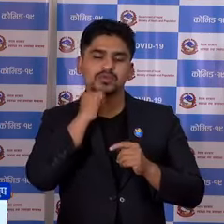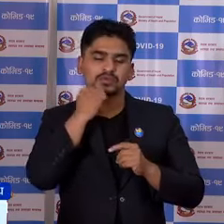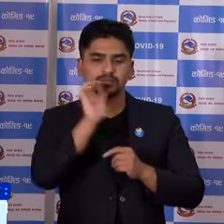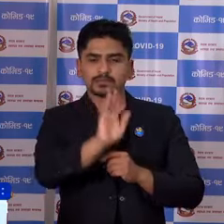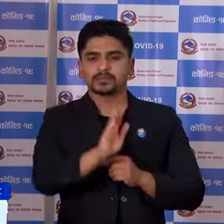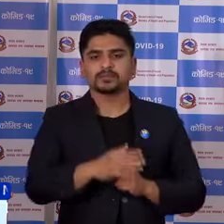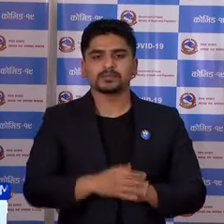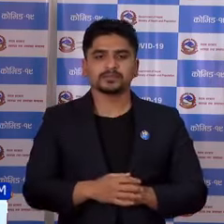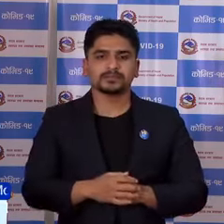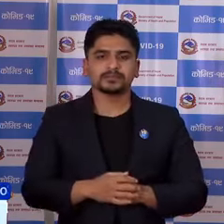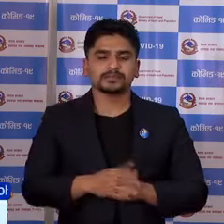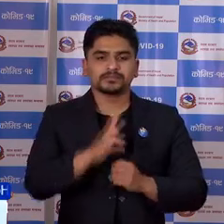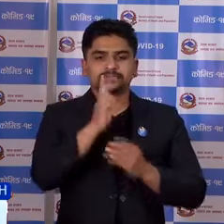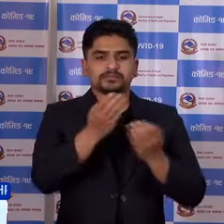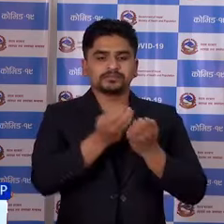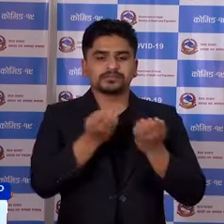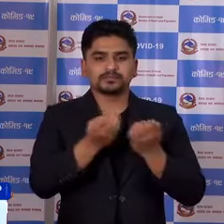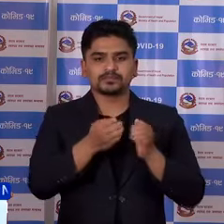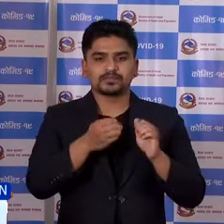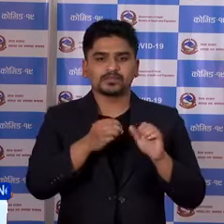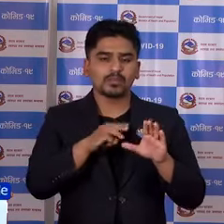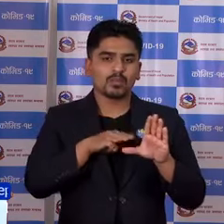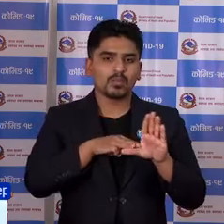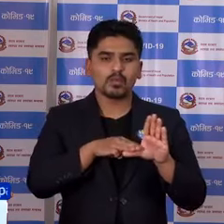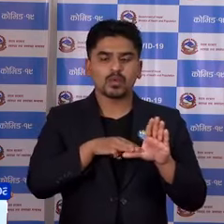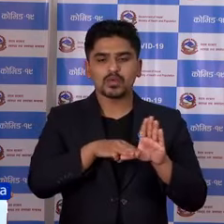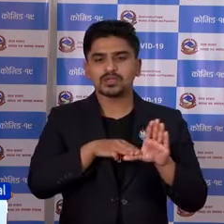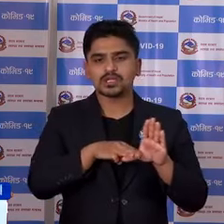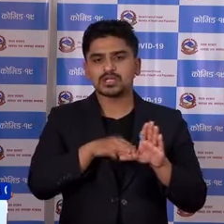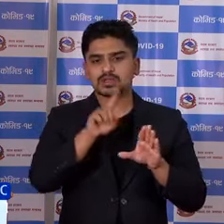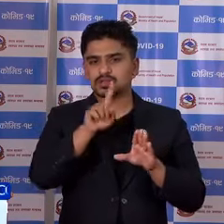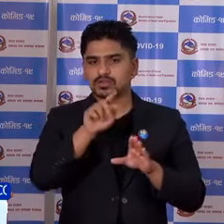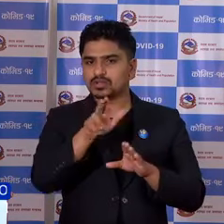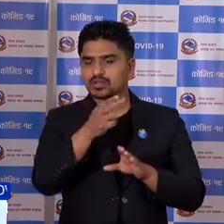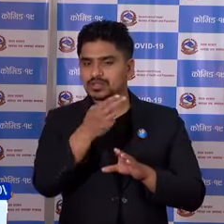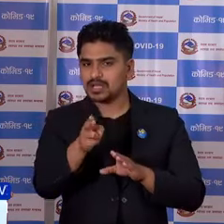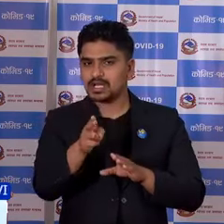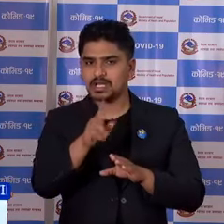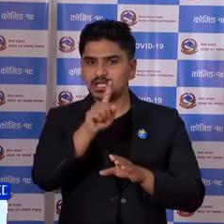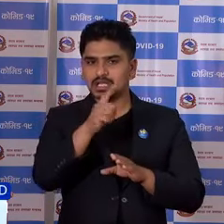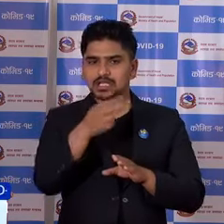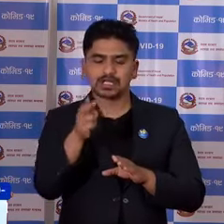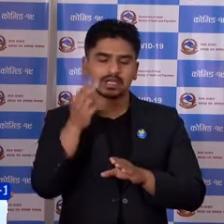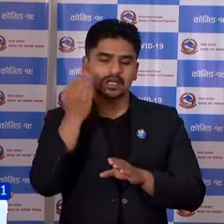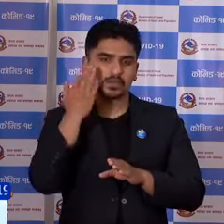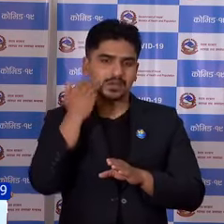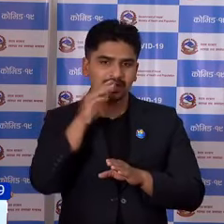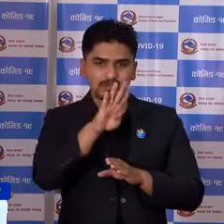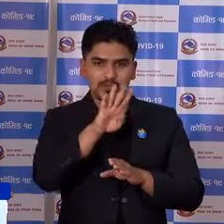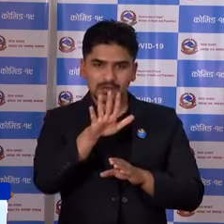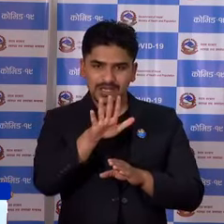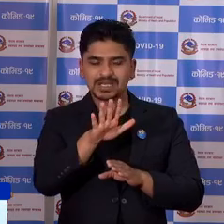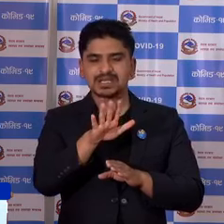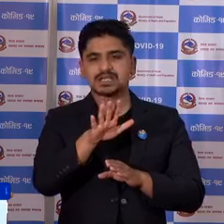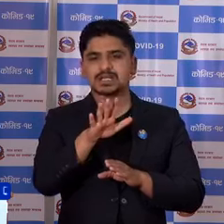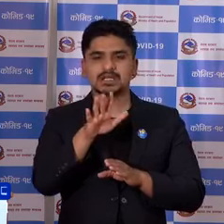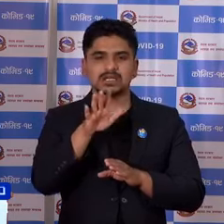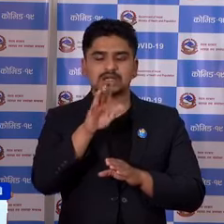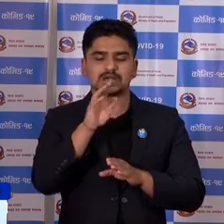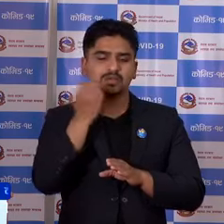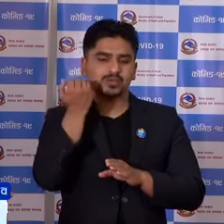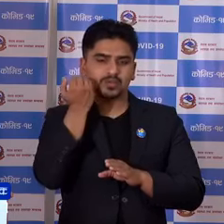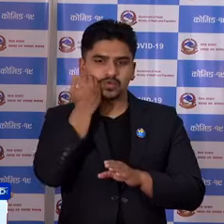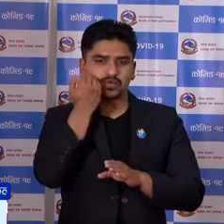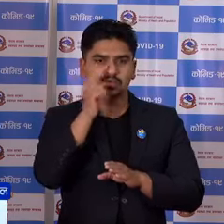छ। त्यसै गरी महोत्तरीका 17 जना हुनुहुन्छ, 1 जना महिला 45 वर्षीय र पुरुषहरू